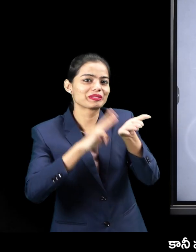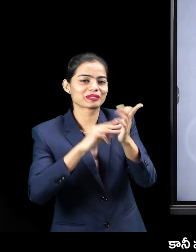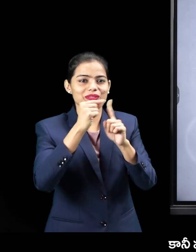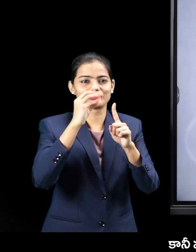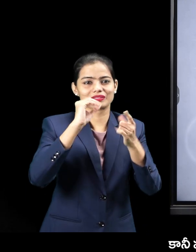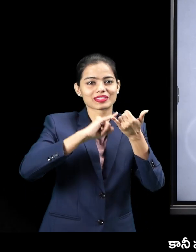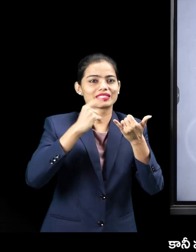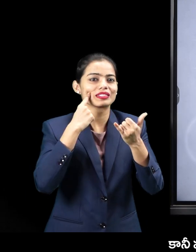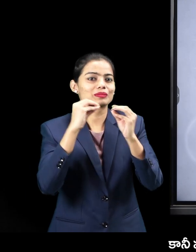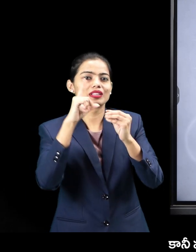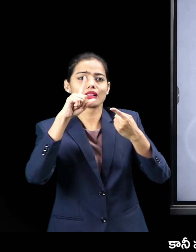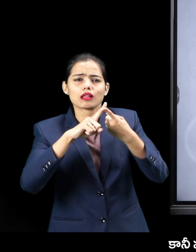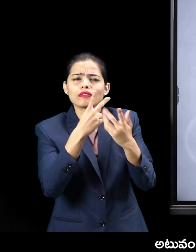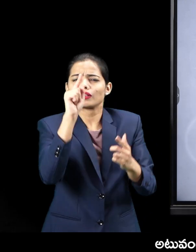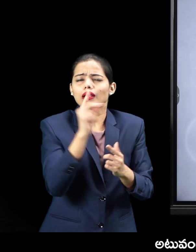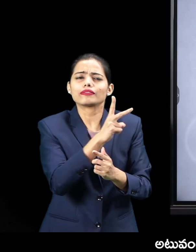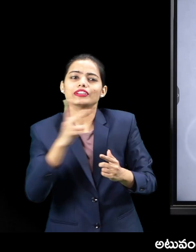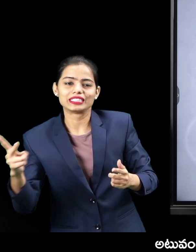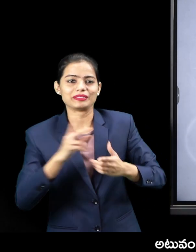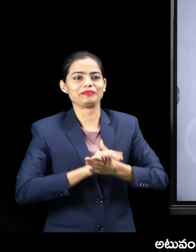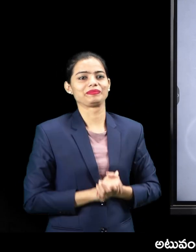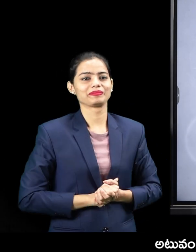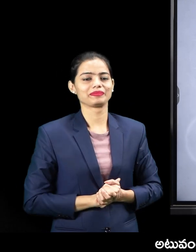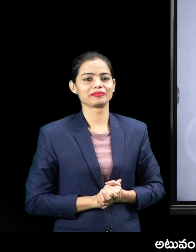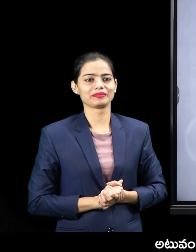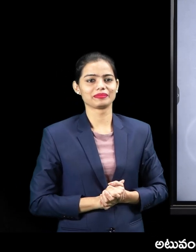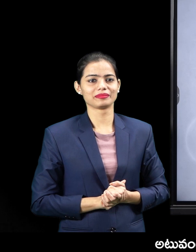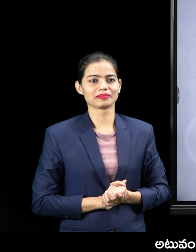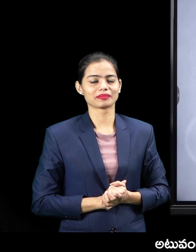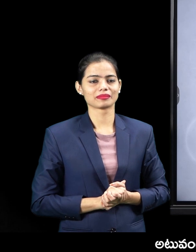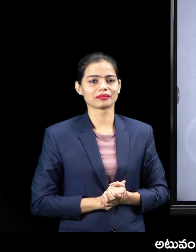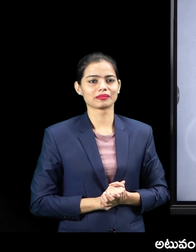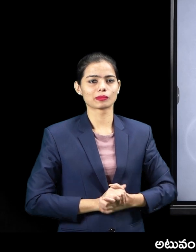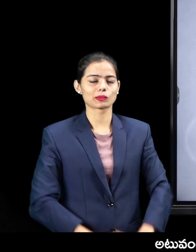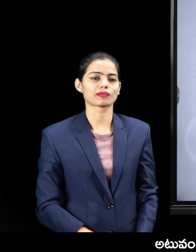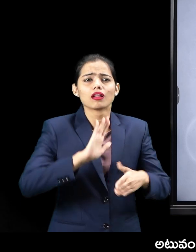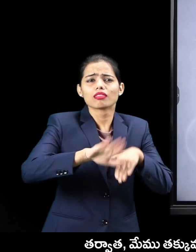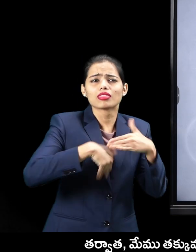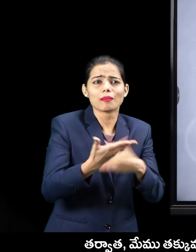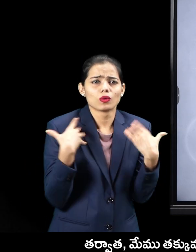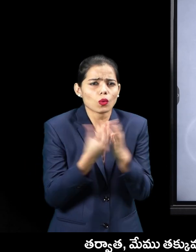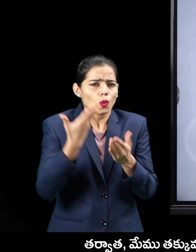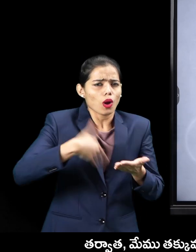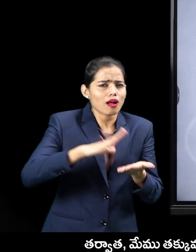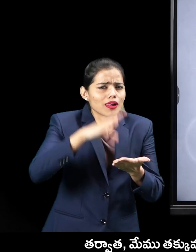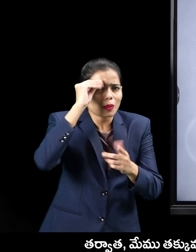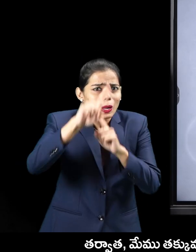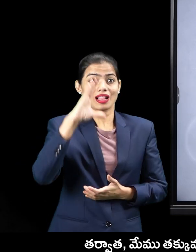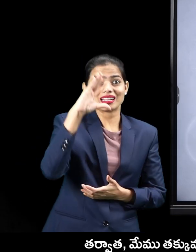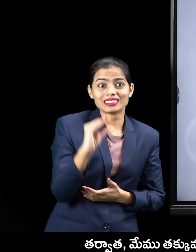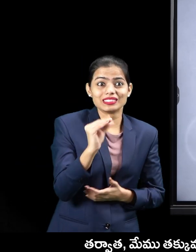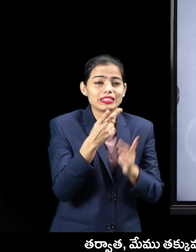సంఖ్యను పొందలేం. కాబట్టి అటువంటి సంఘటనలను అసాధ్యమైన సంఘటనలు అంటారు. తర్వాత మనం